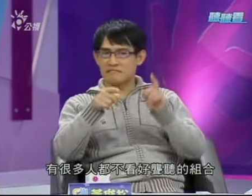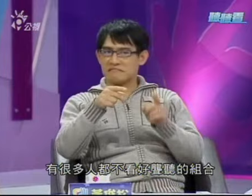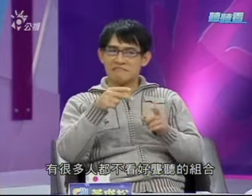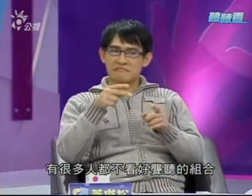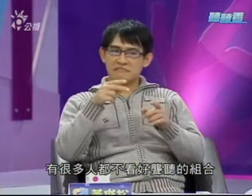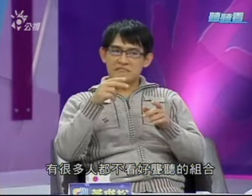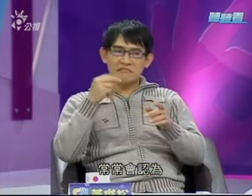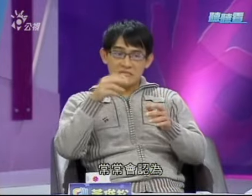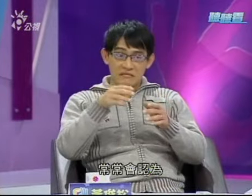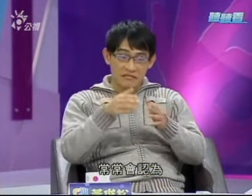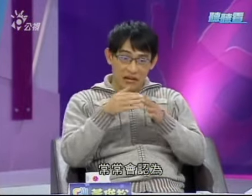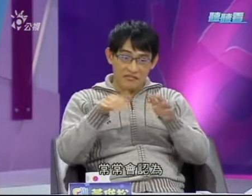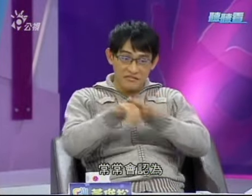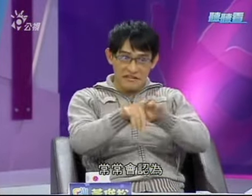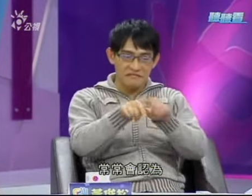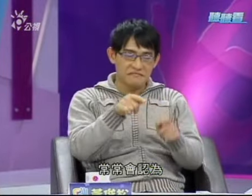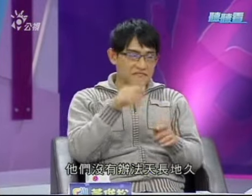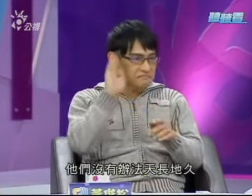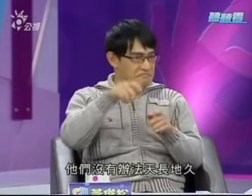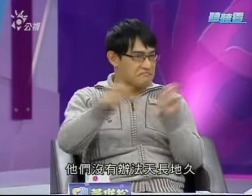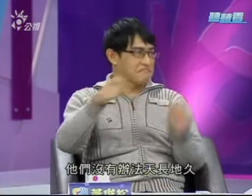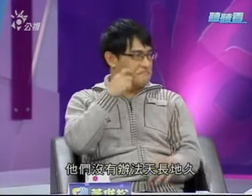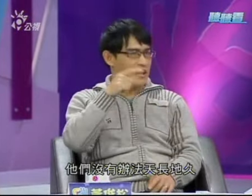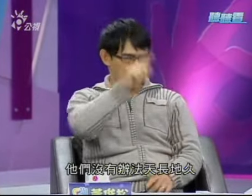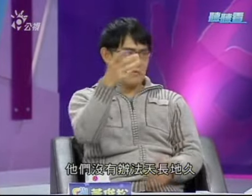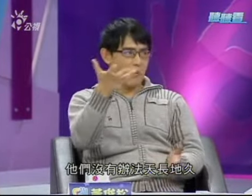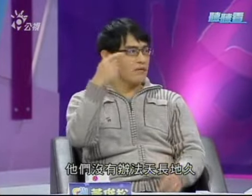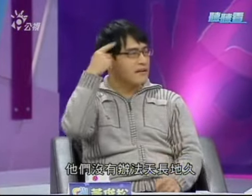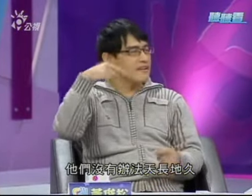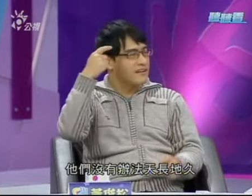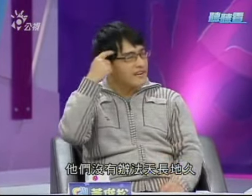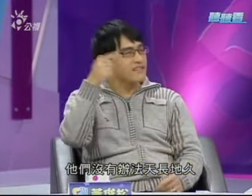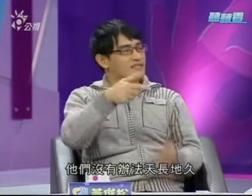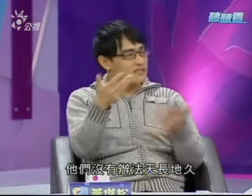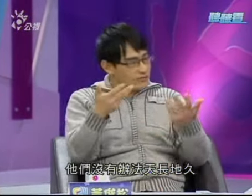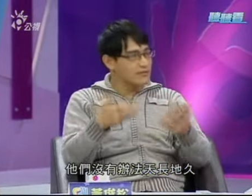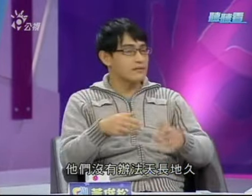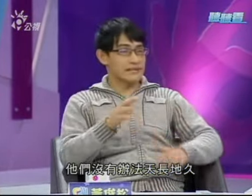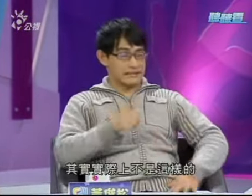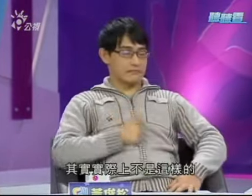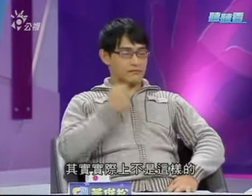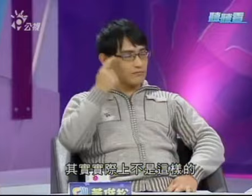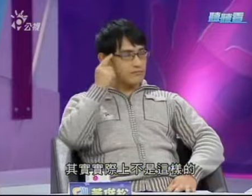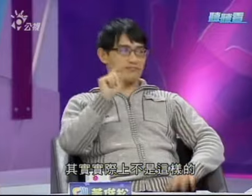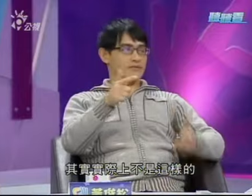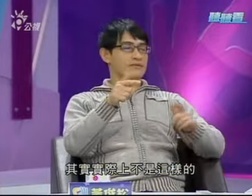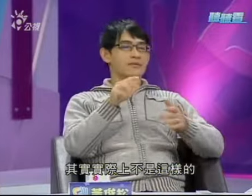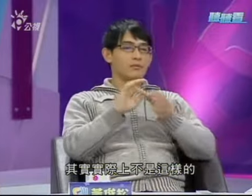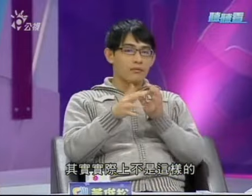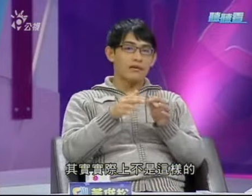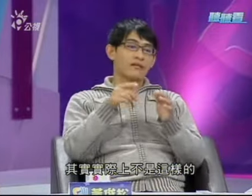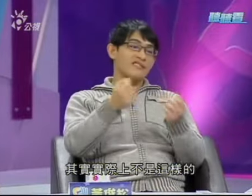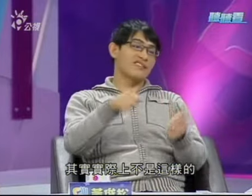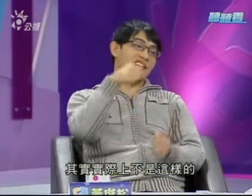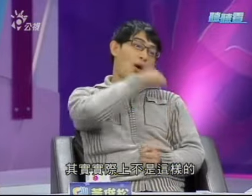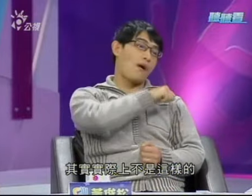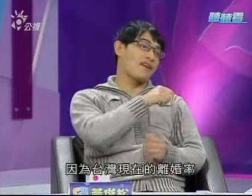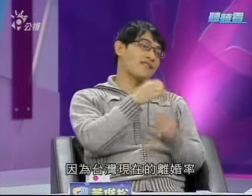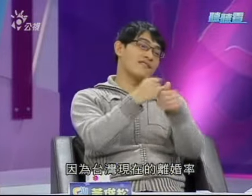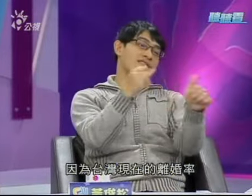常常会认为他们没有办法天长地久其实实际上不是这样的因为台湾